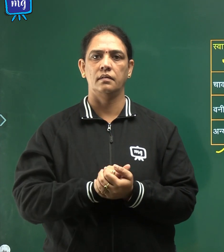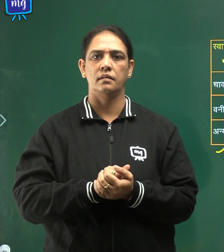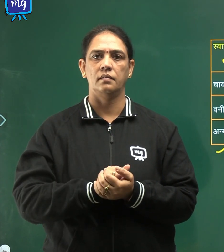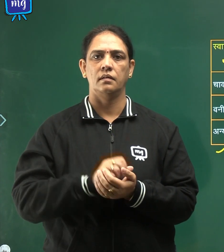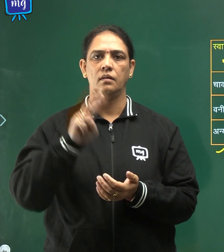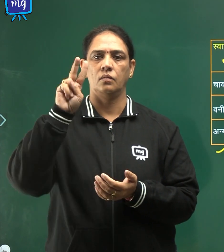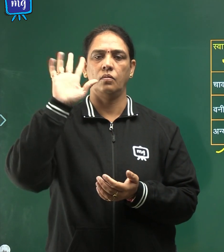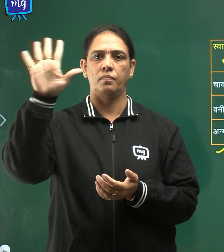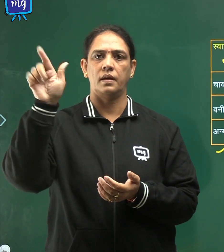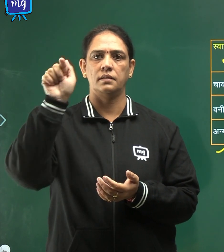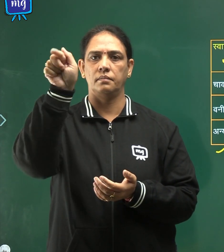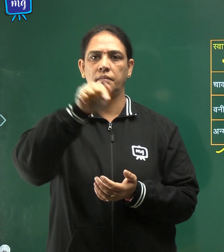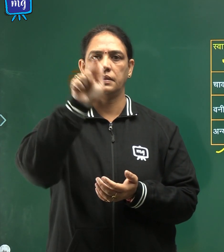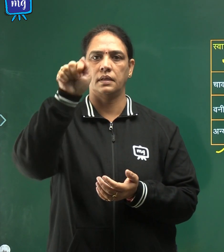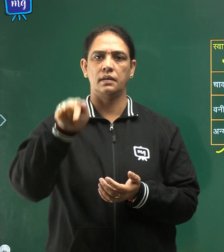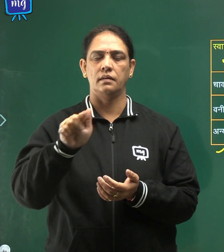25%